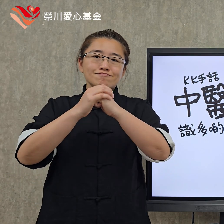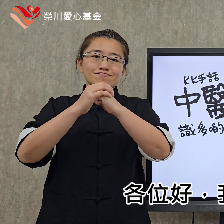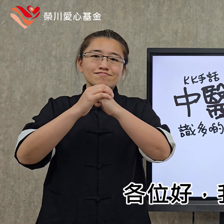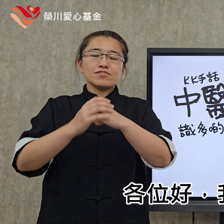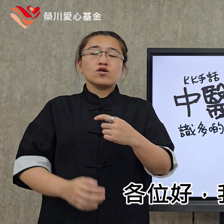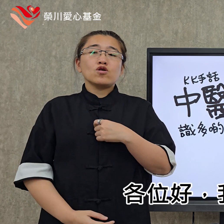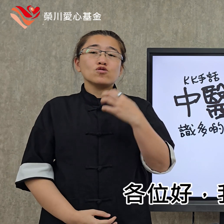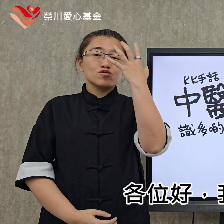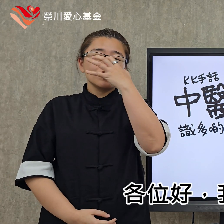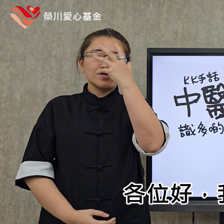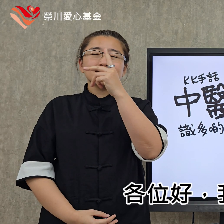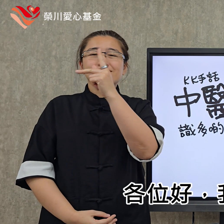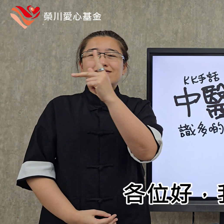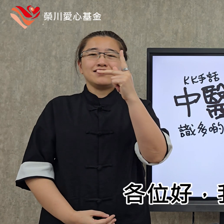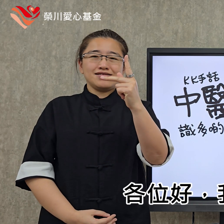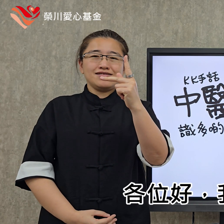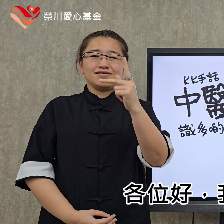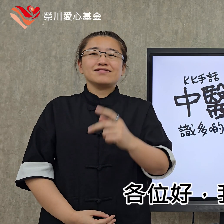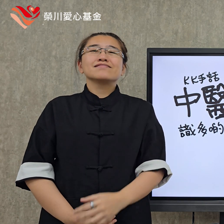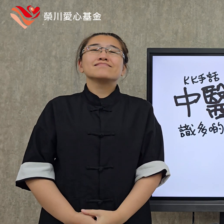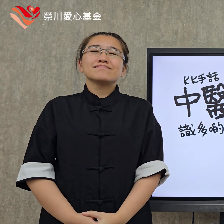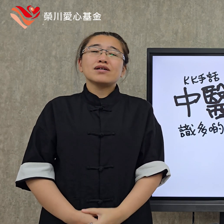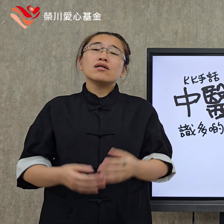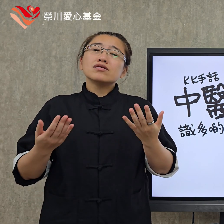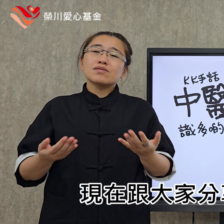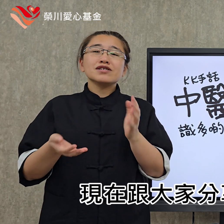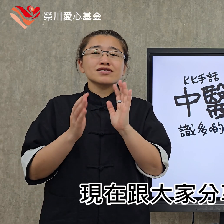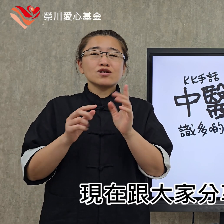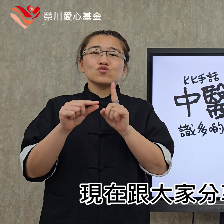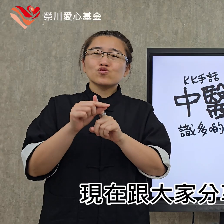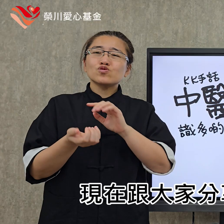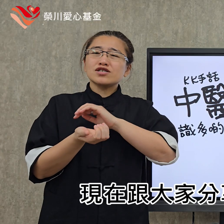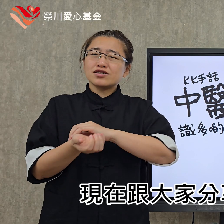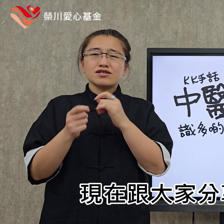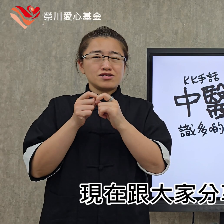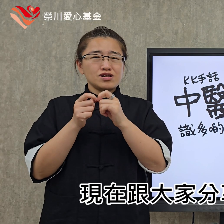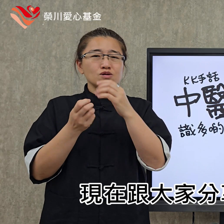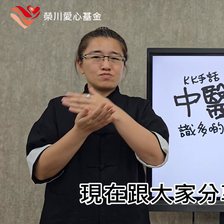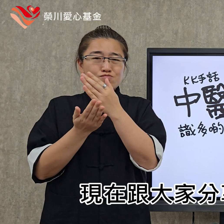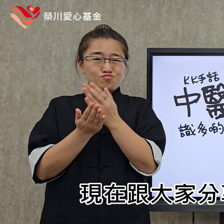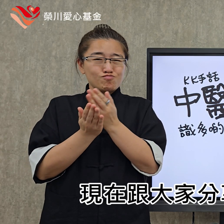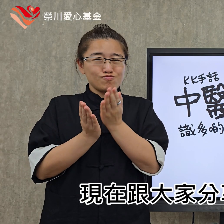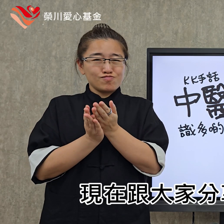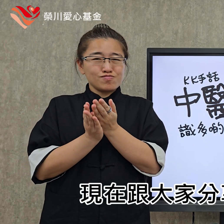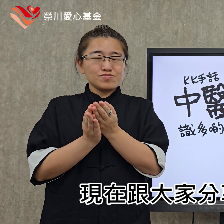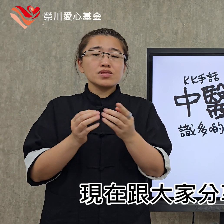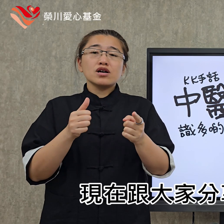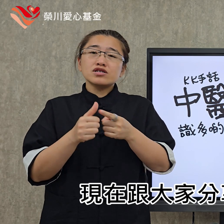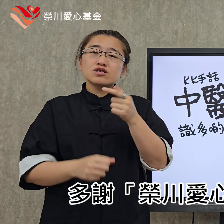大家好，我係 KK，而家會同大家分享中醫知識。首先